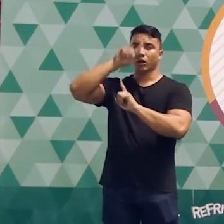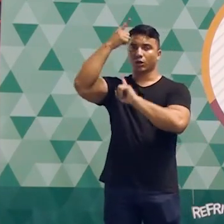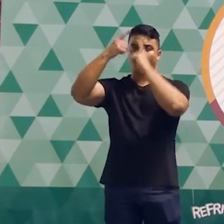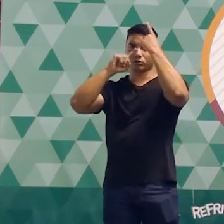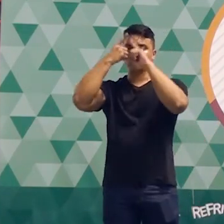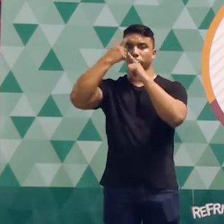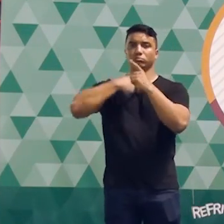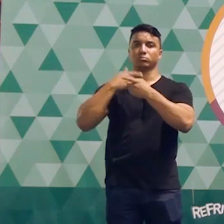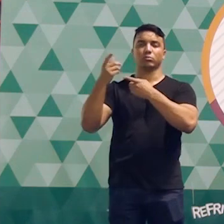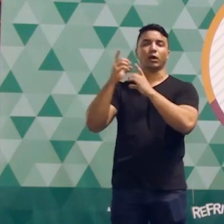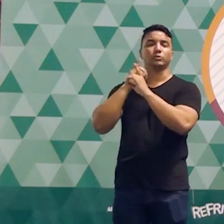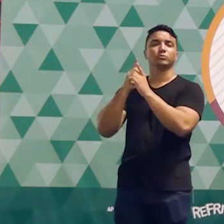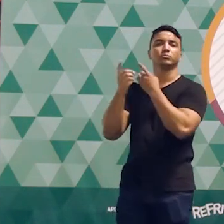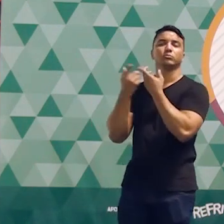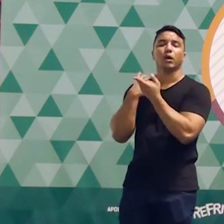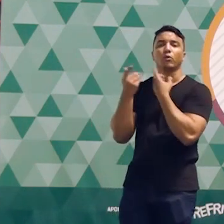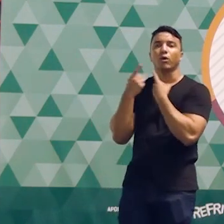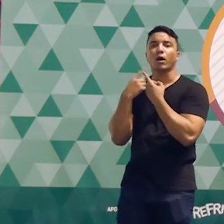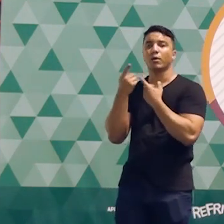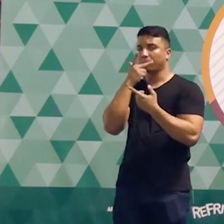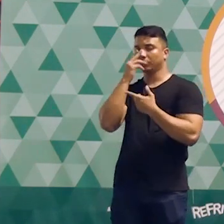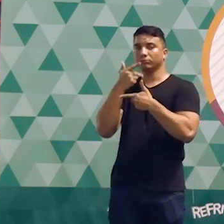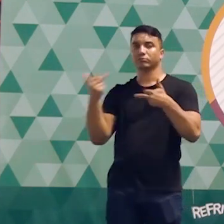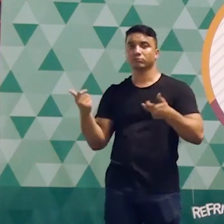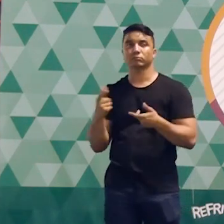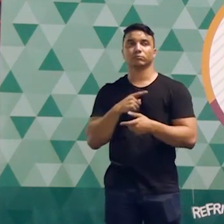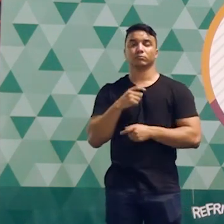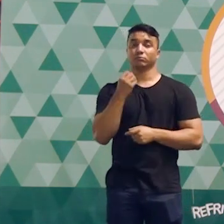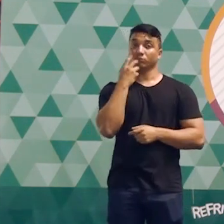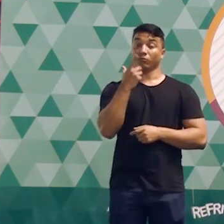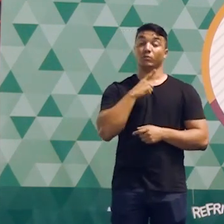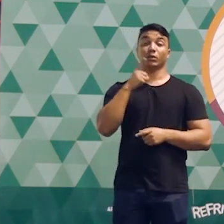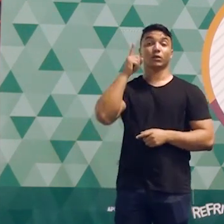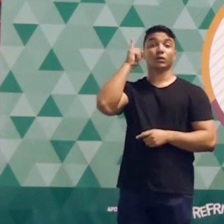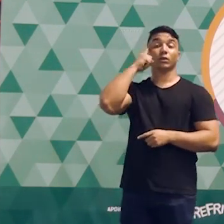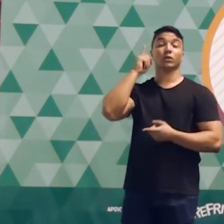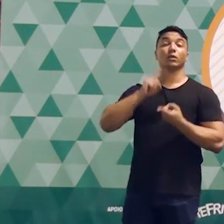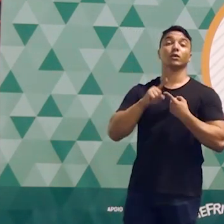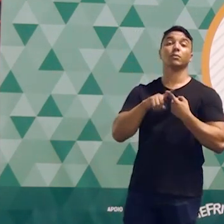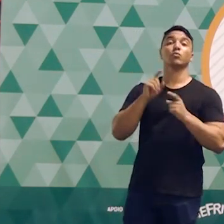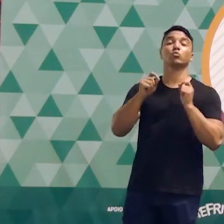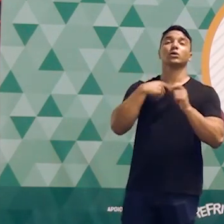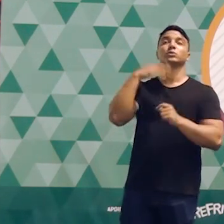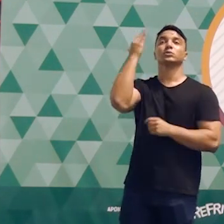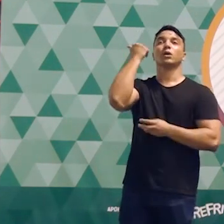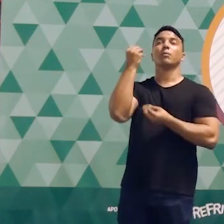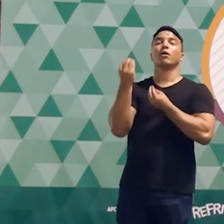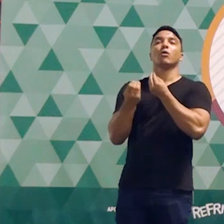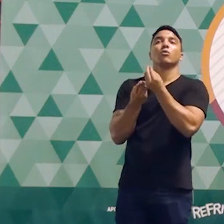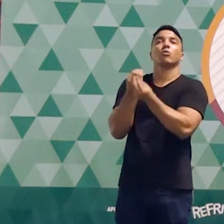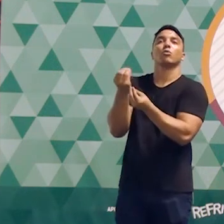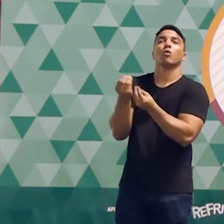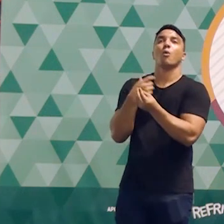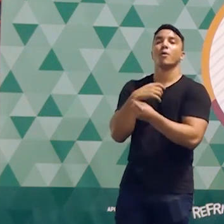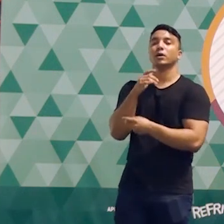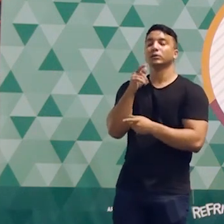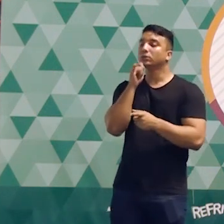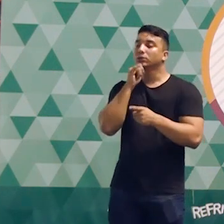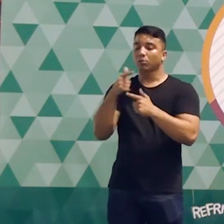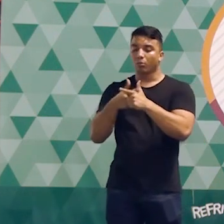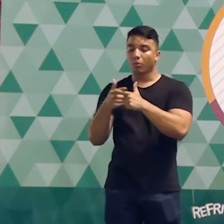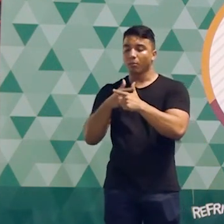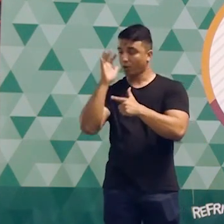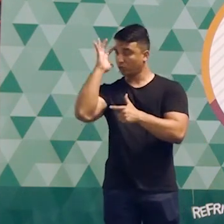de dialogar, de ser criativo. Até mesmo simplesmente de saber resolver